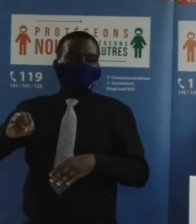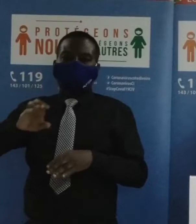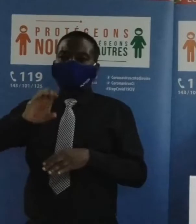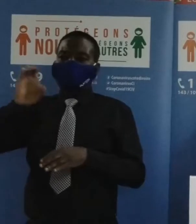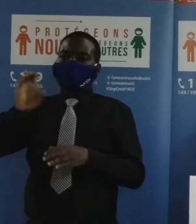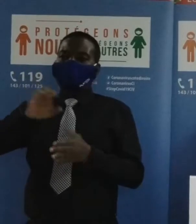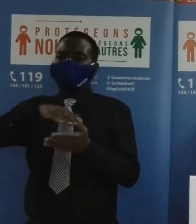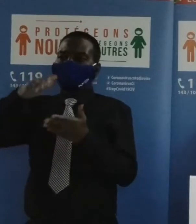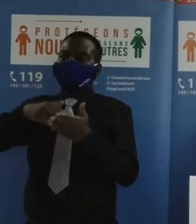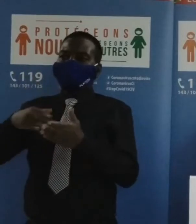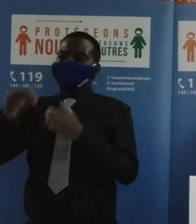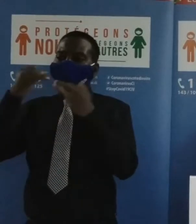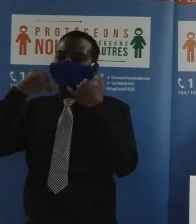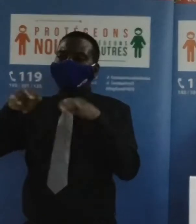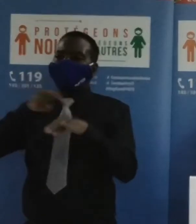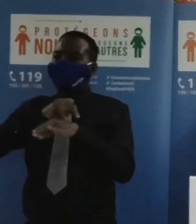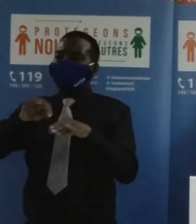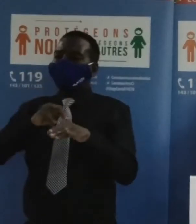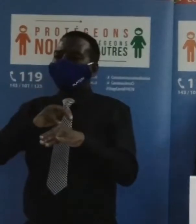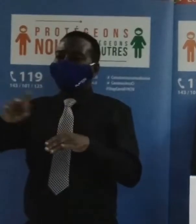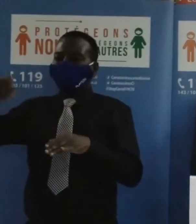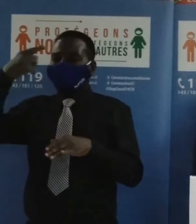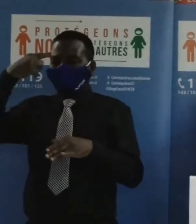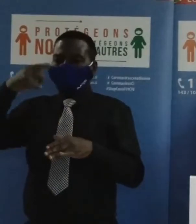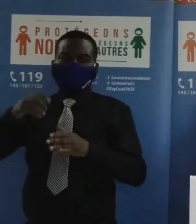d'information et de communication gouvernementale